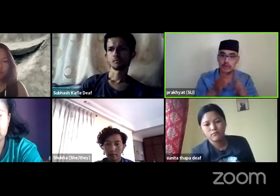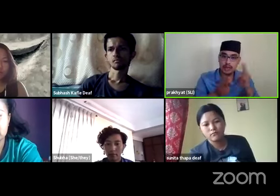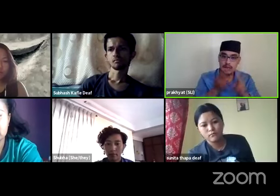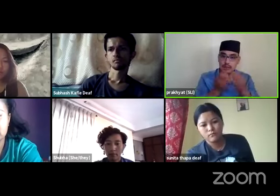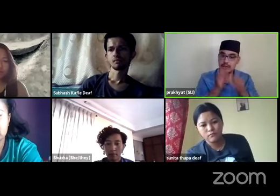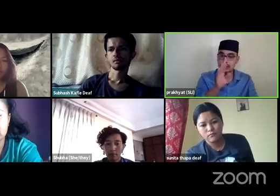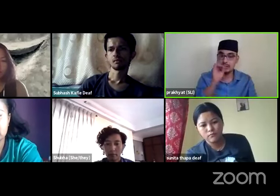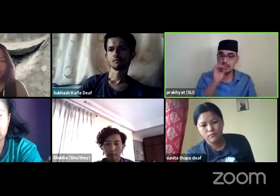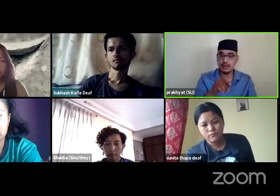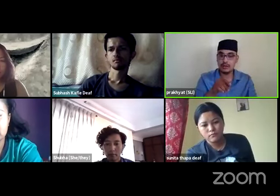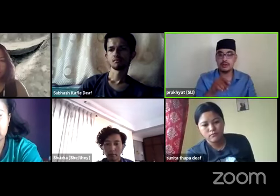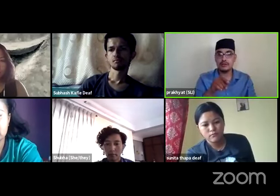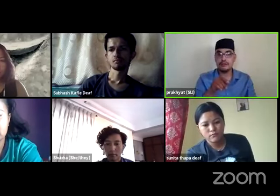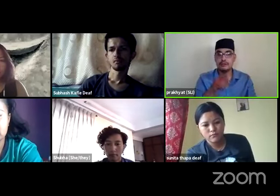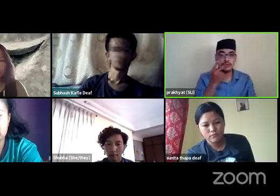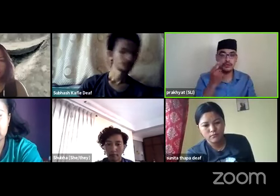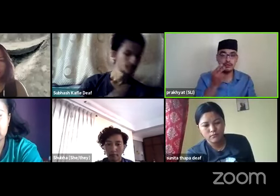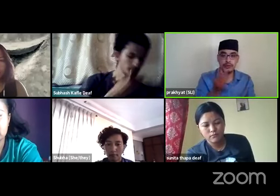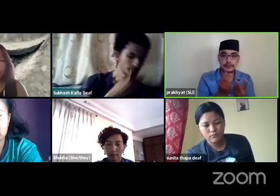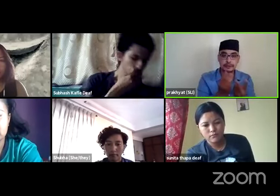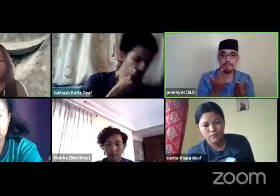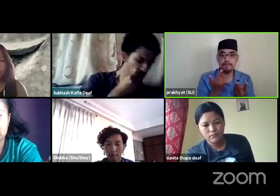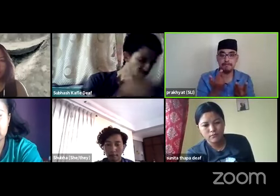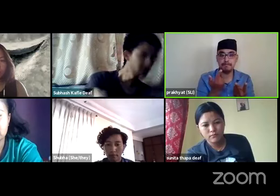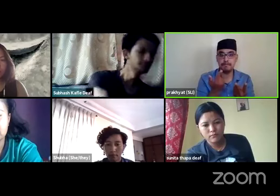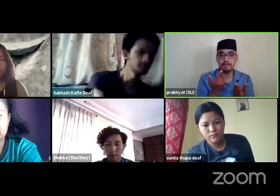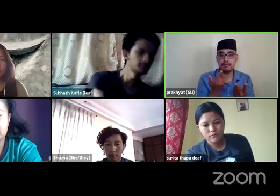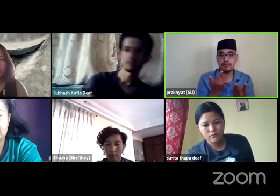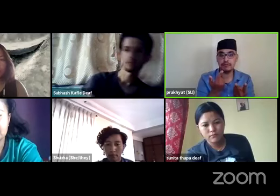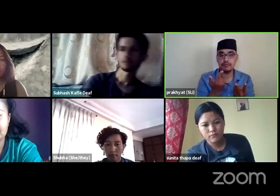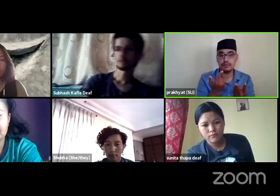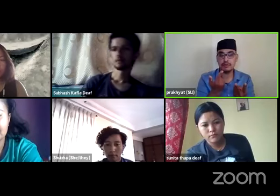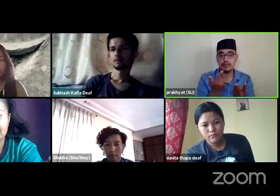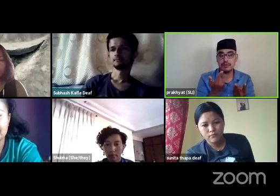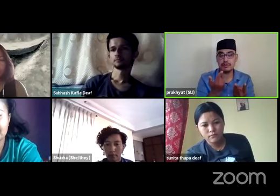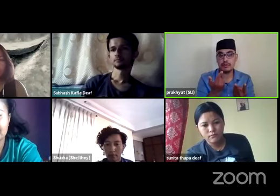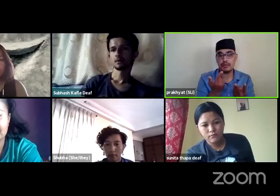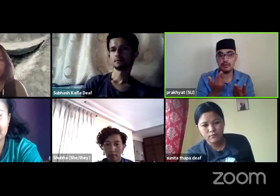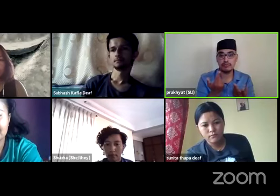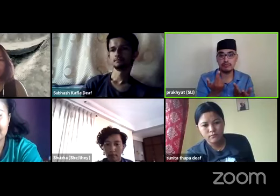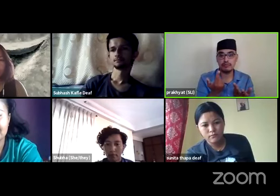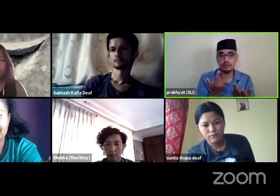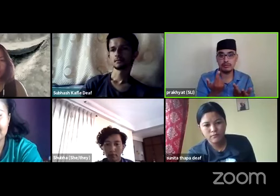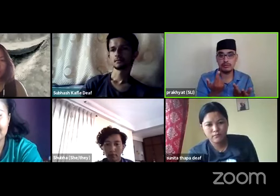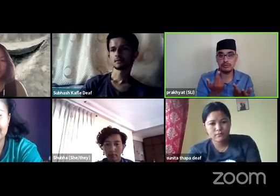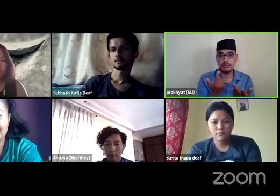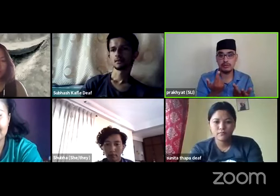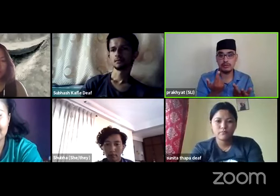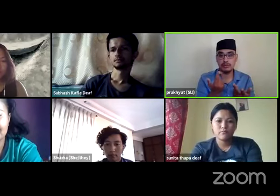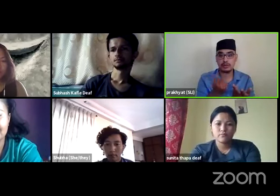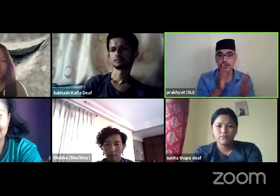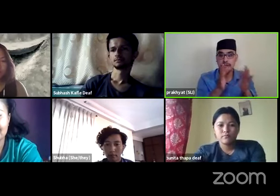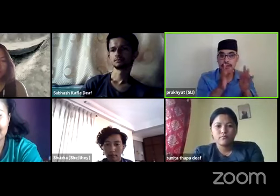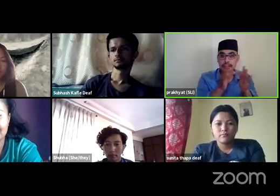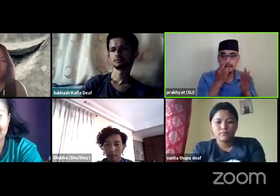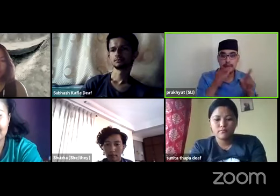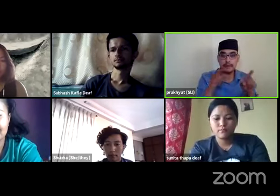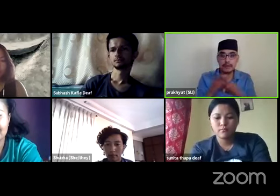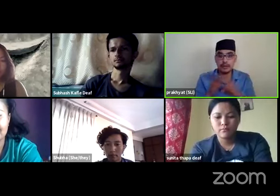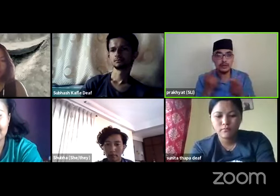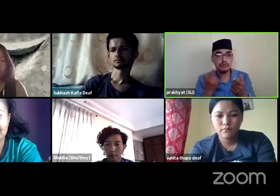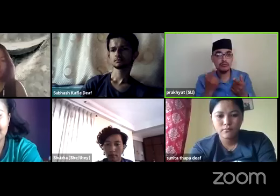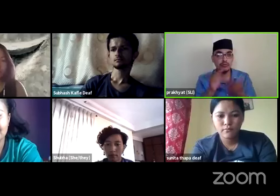तर त्यस्तै इनडेप्थ गएर चाहिँ जुन किसिमको यो चाहिँ भनौँ न के भन्छ यो इन्टरनेटमा चाहिँ हाम्रो कस्तो छ त